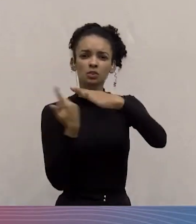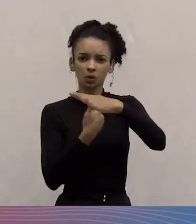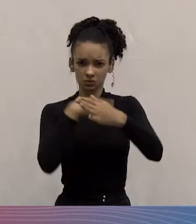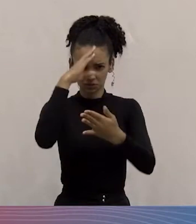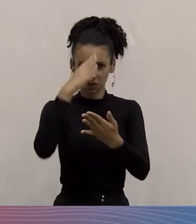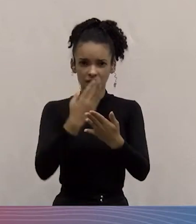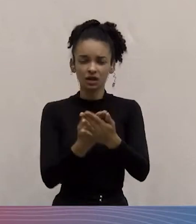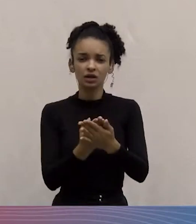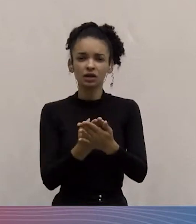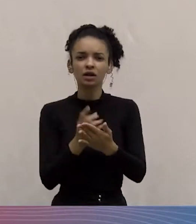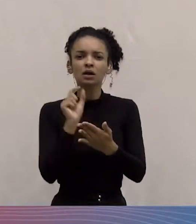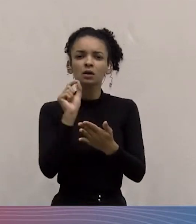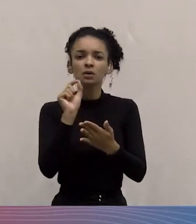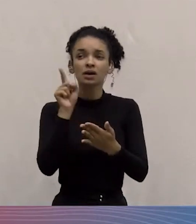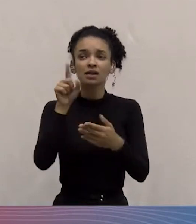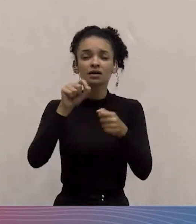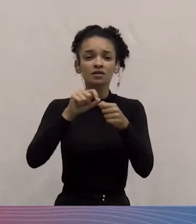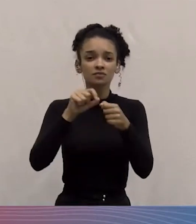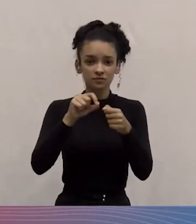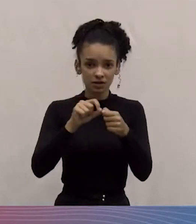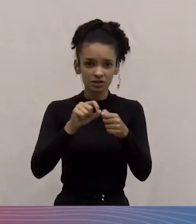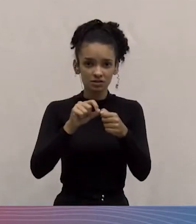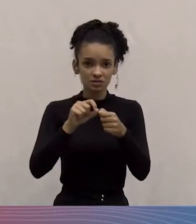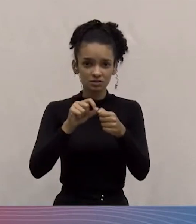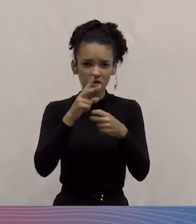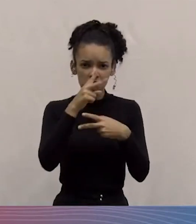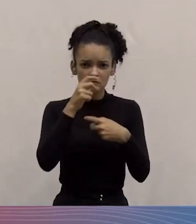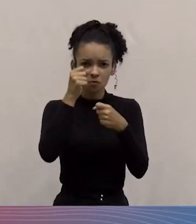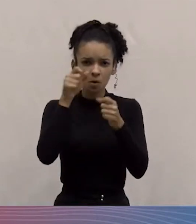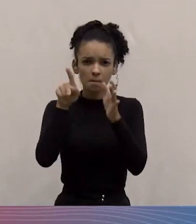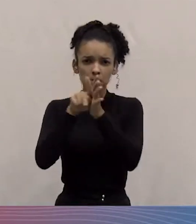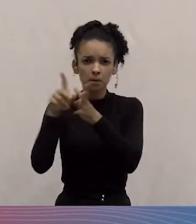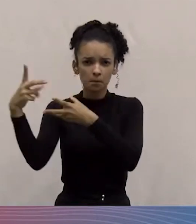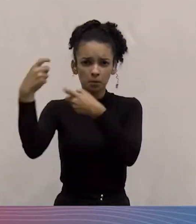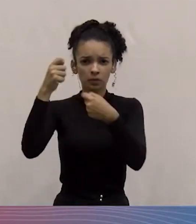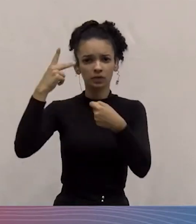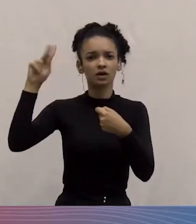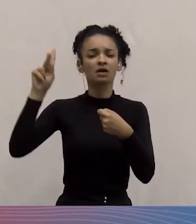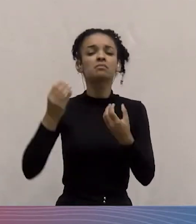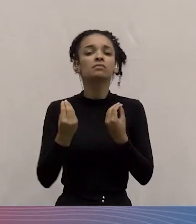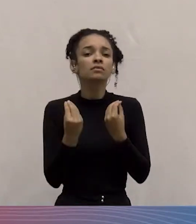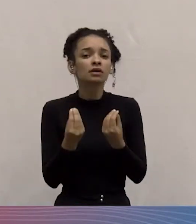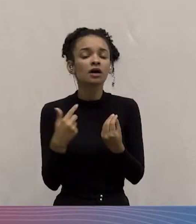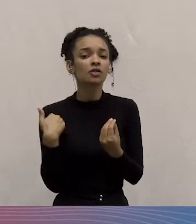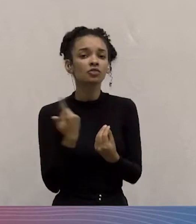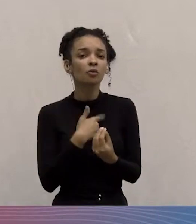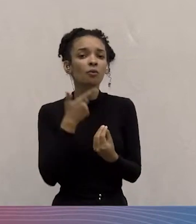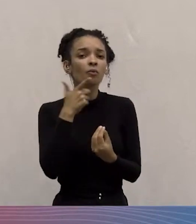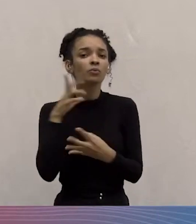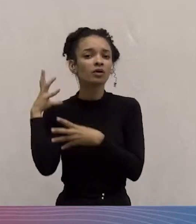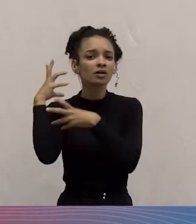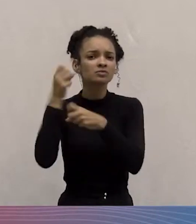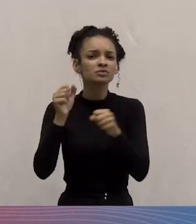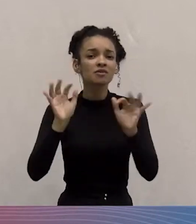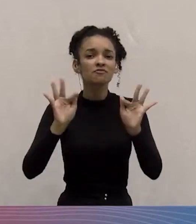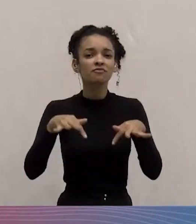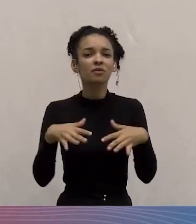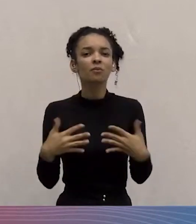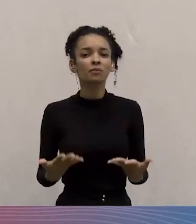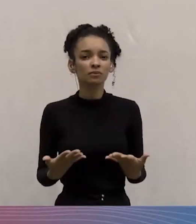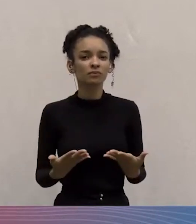Ele opera com a eficácia, com a força do seu poder, é para quê? Para chegar no resultado final, que